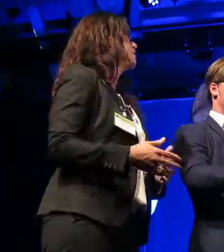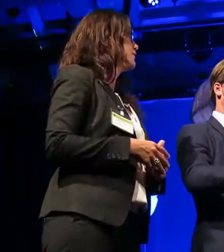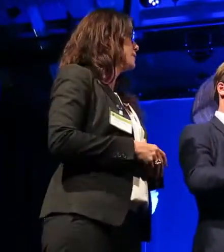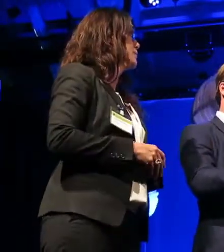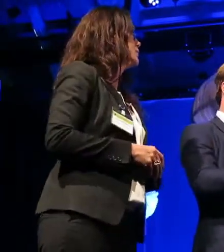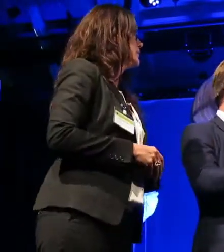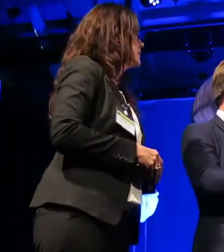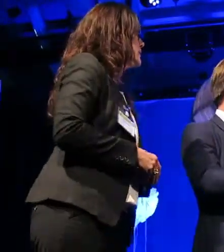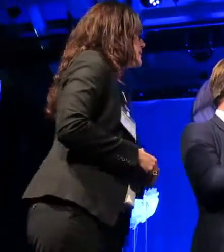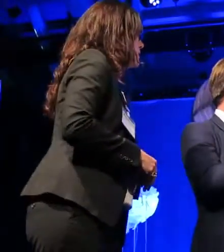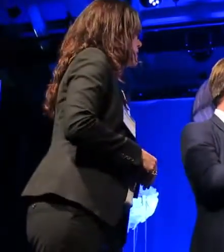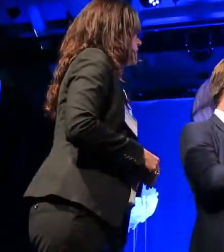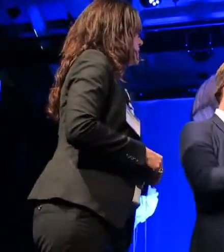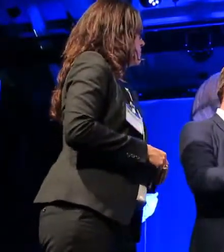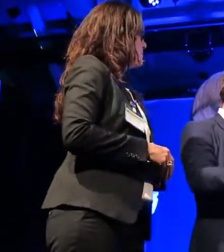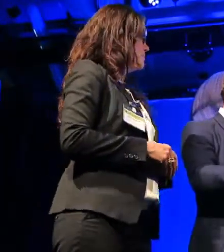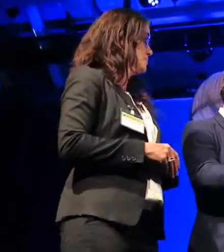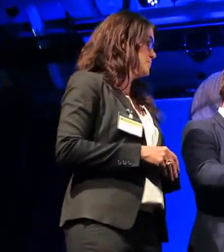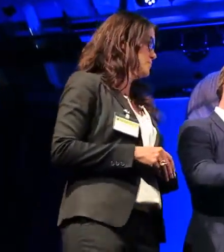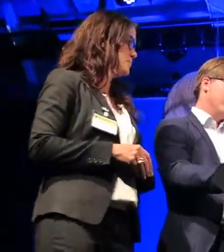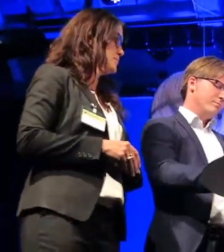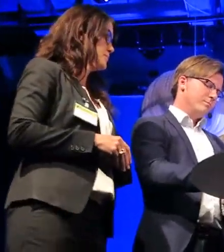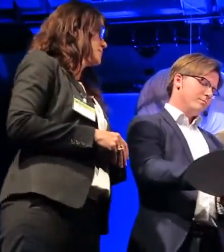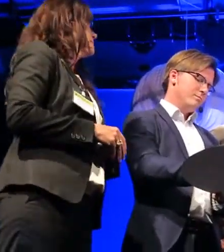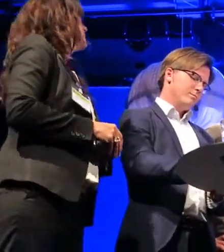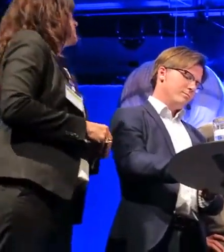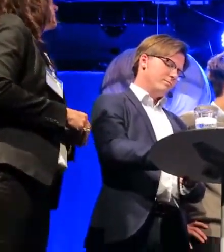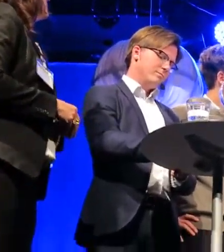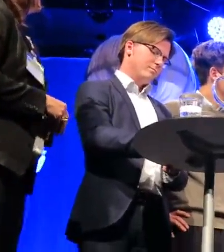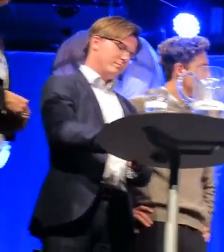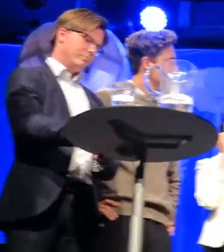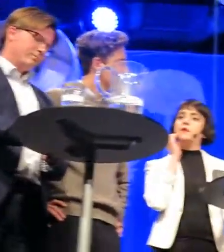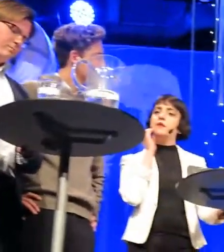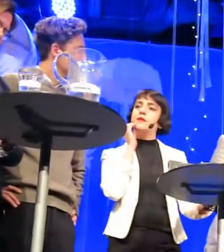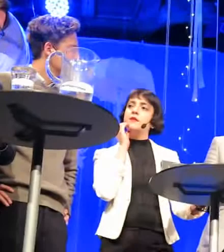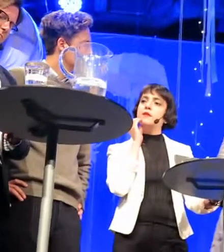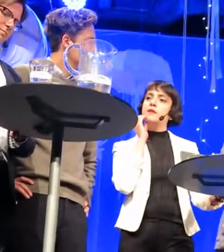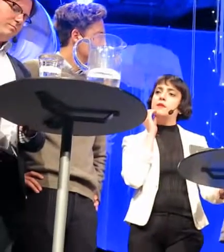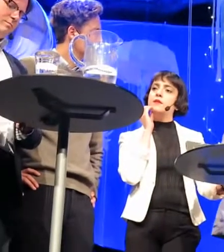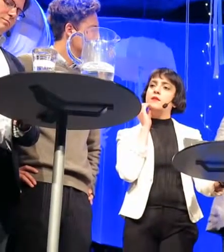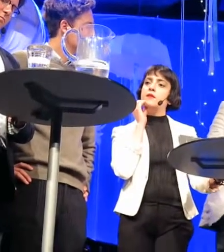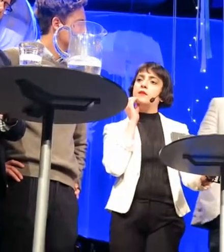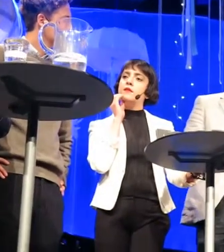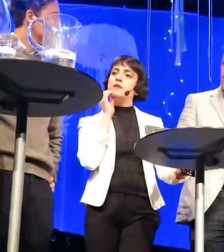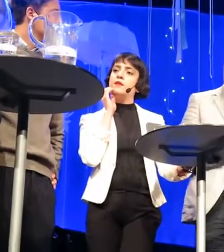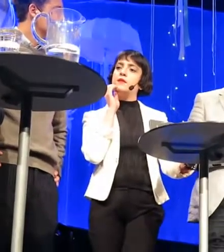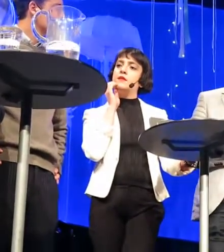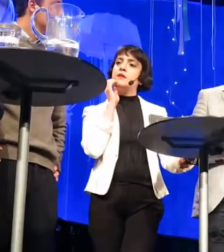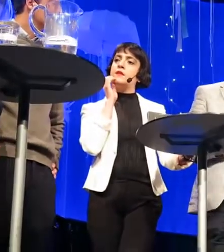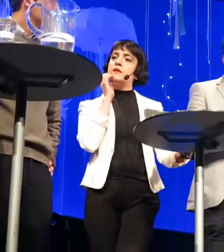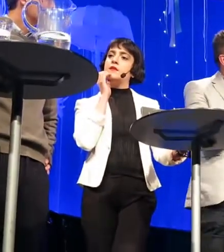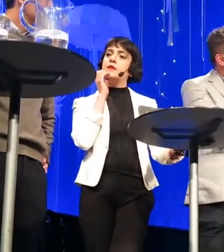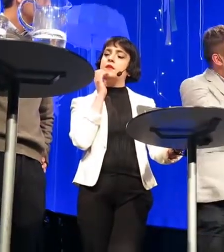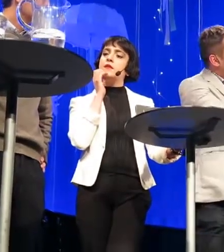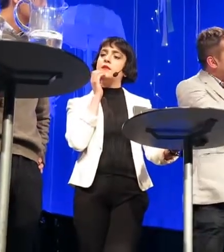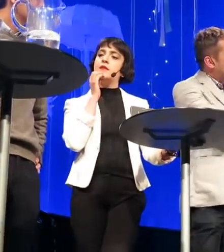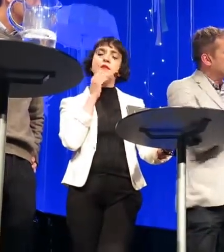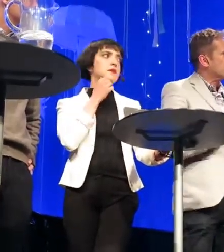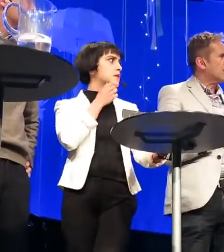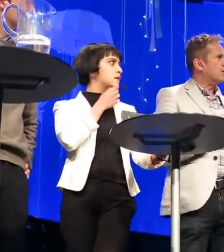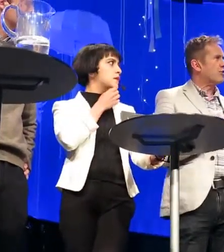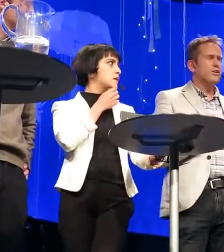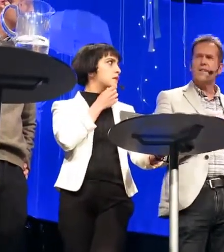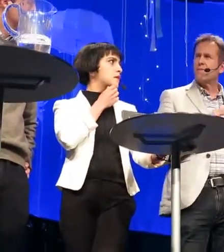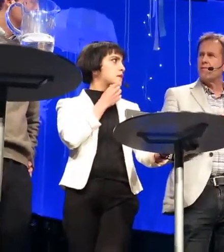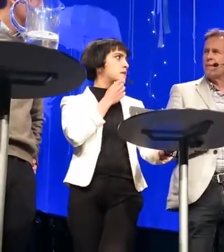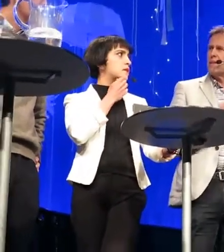säga, så att vi ändå går framåt. Erik, tänker jag, det var ju kanske det var roligt att höra att du är för fossilfri vägtransporten. Och här har vi kanske